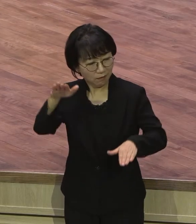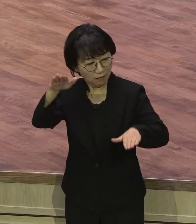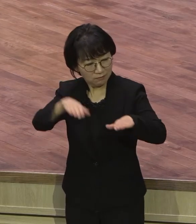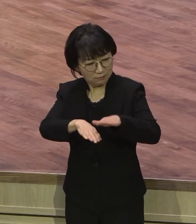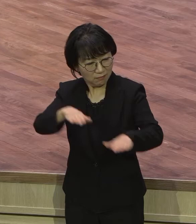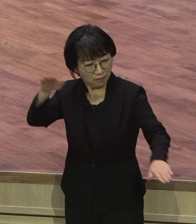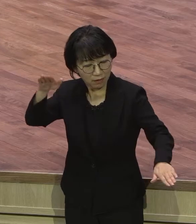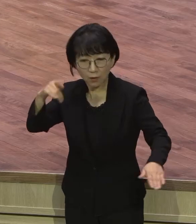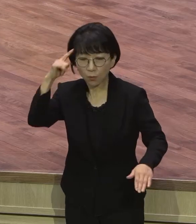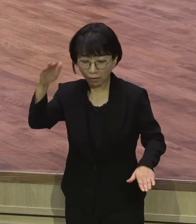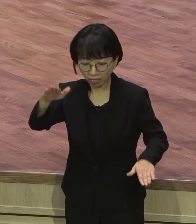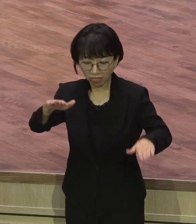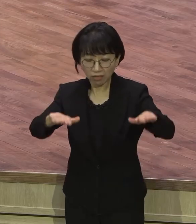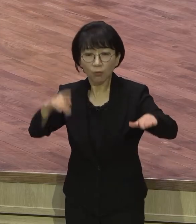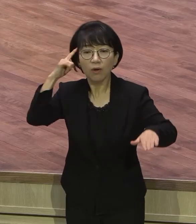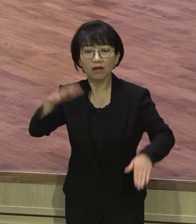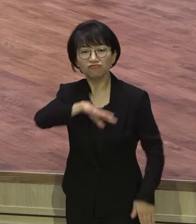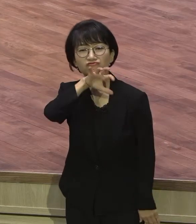예수님에 대한 불평이에요.